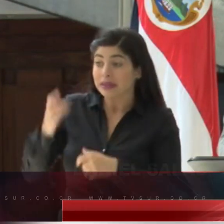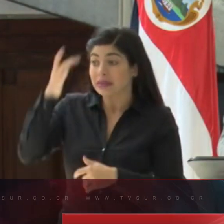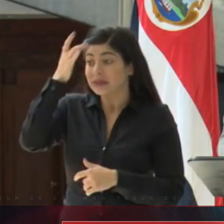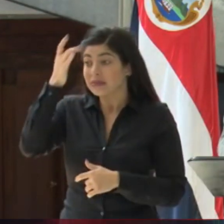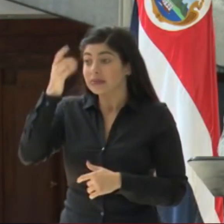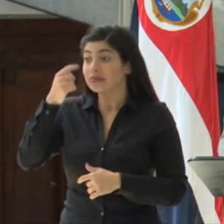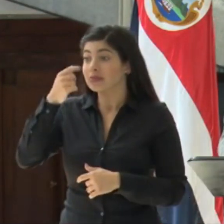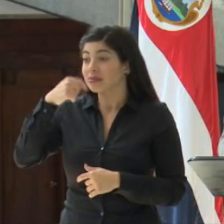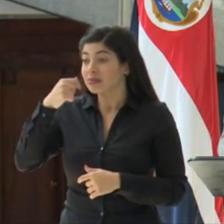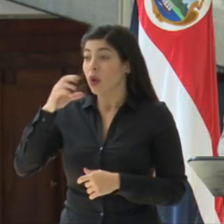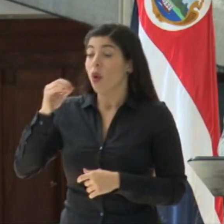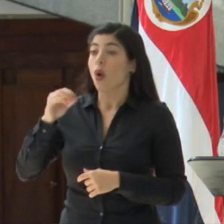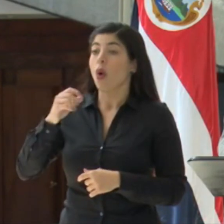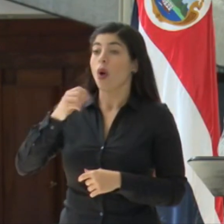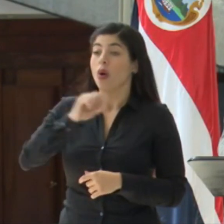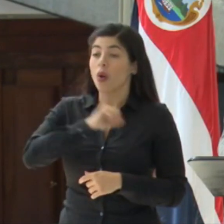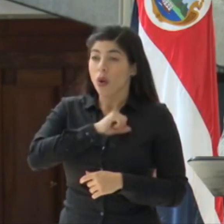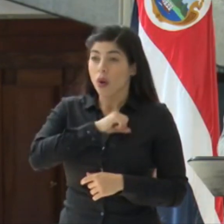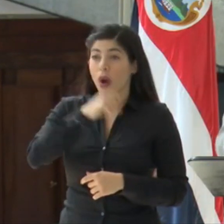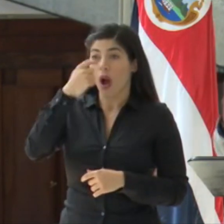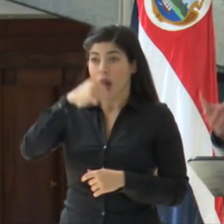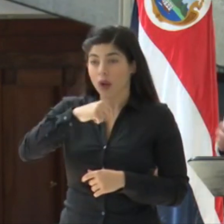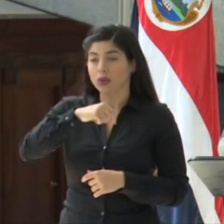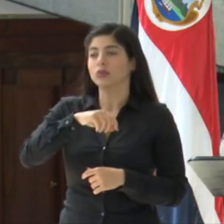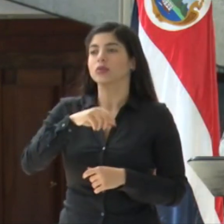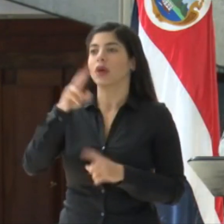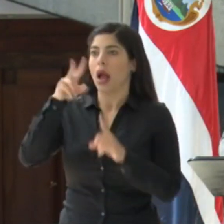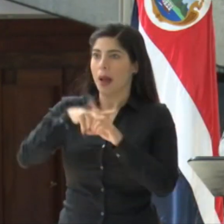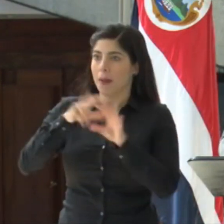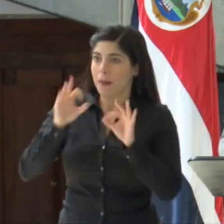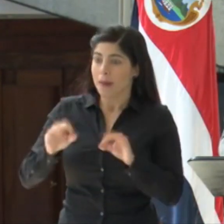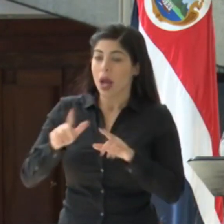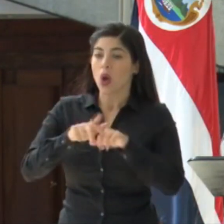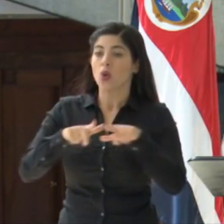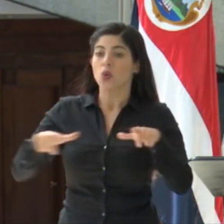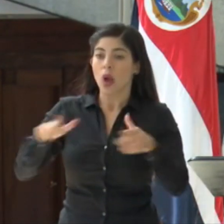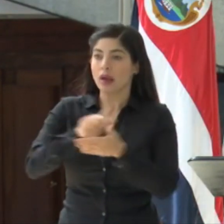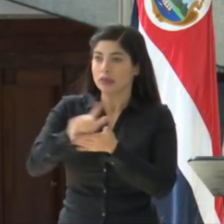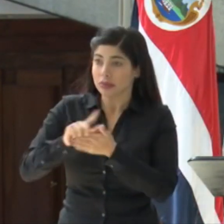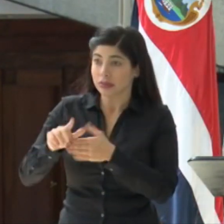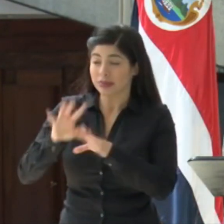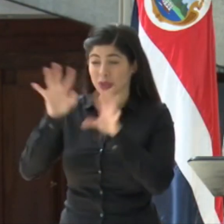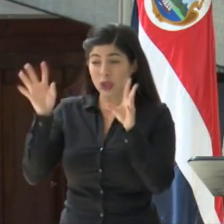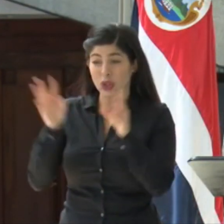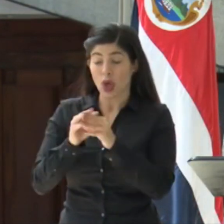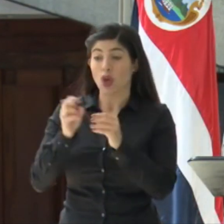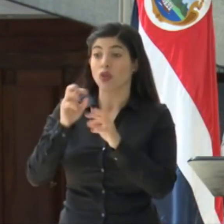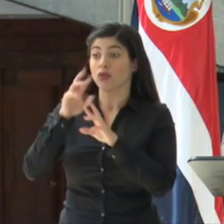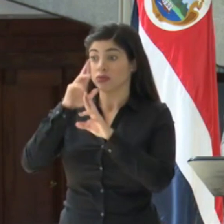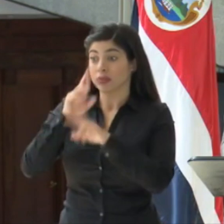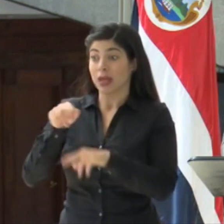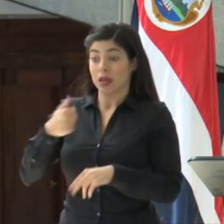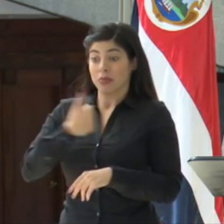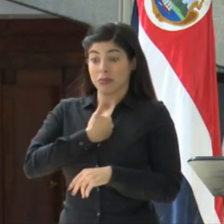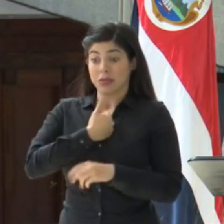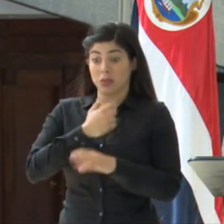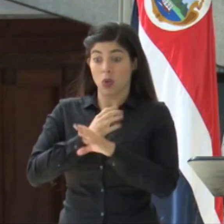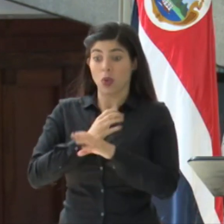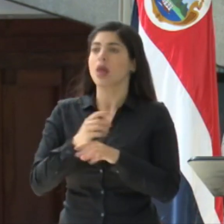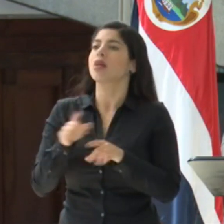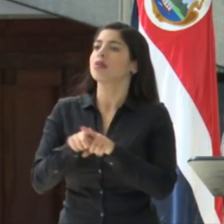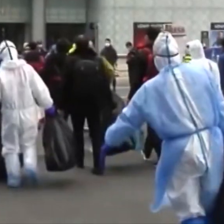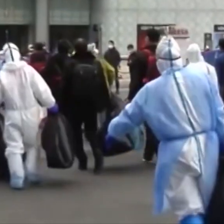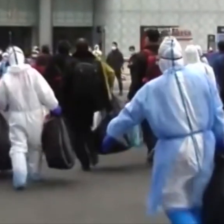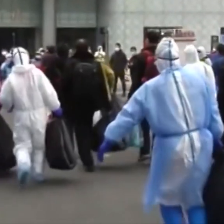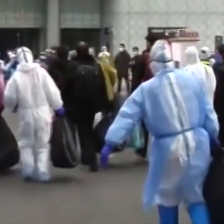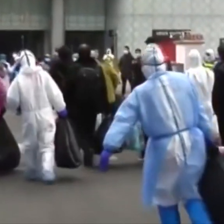del protocolo de tos y estornudo, entre otros, o desinfecciones de superficies. Recordemos que no es un asunto solamente de autocuido, que aquí hay personas